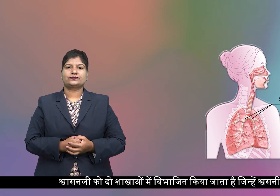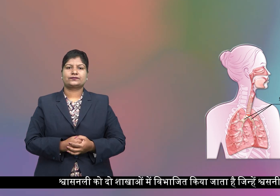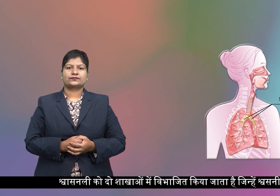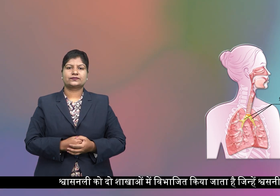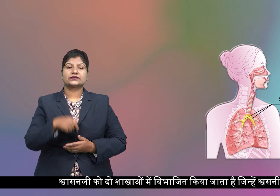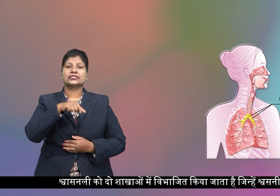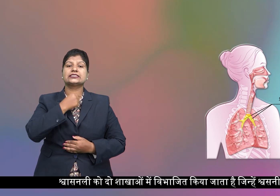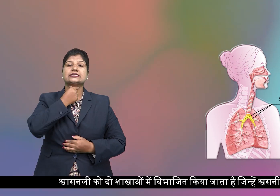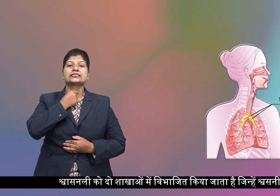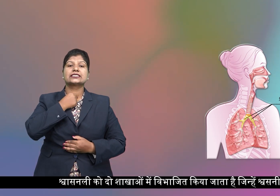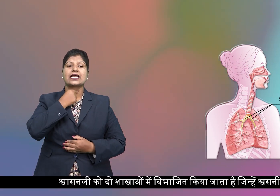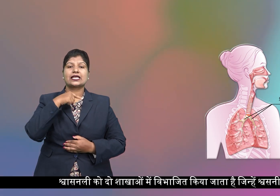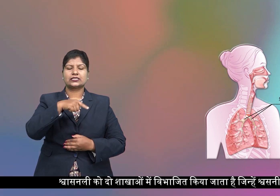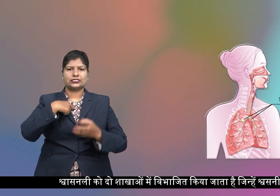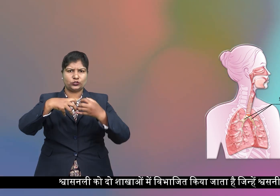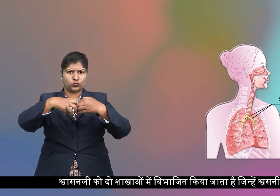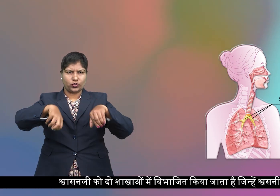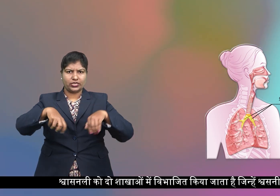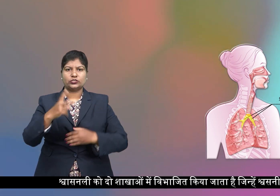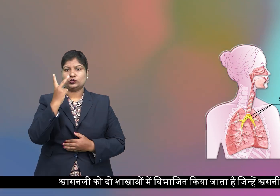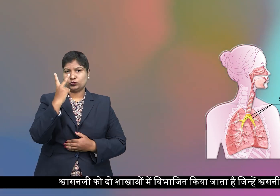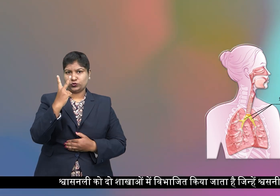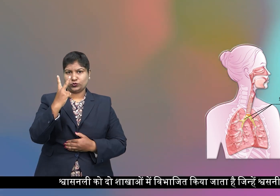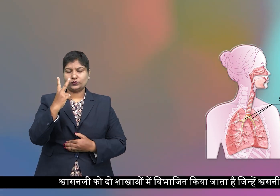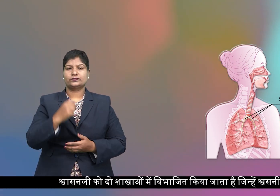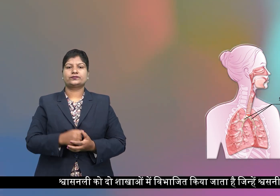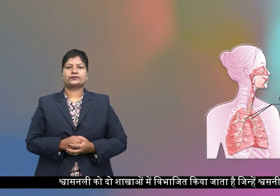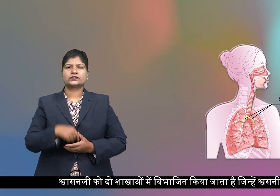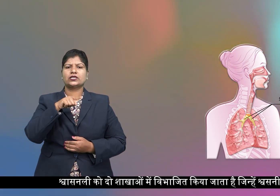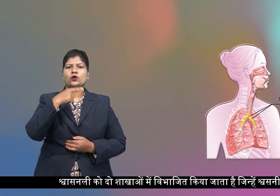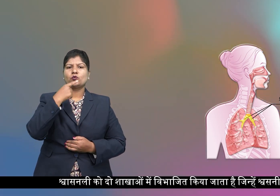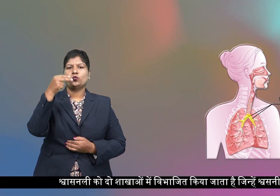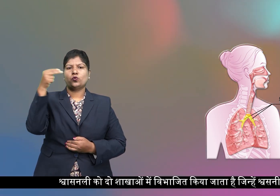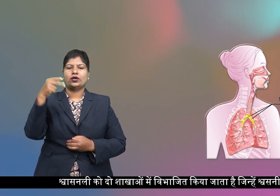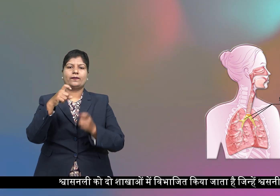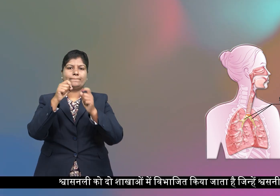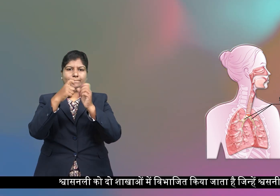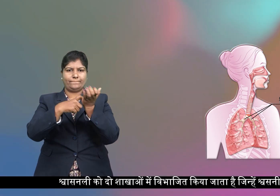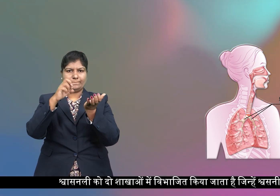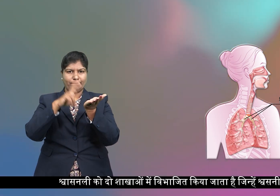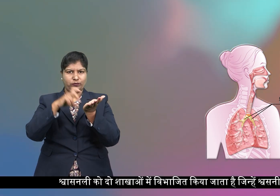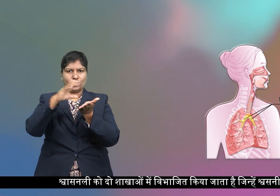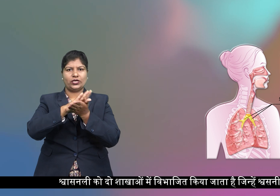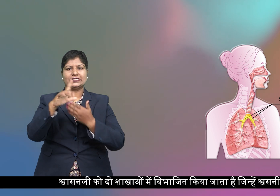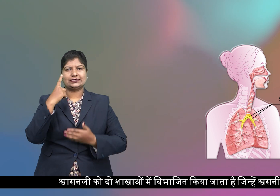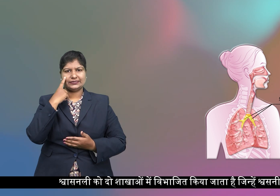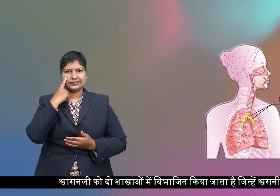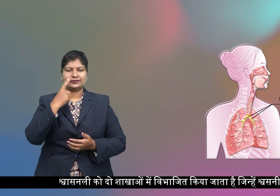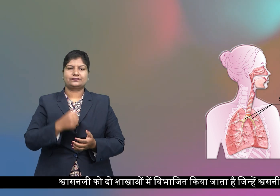श्वास नली को दो शाखाओं में विभाजित किया जाता है जिन्हें श्वासनी कहा जाता